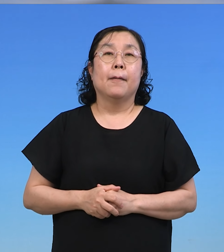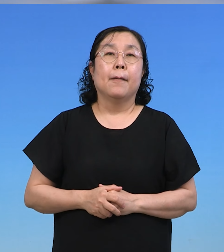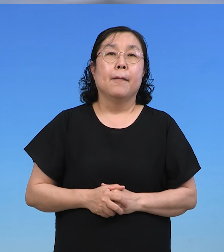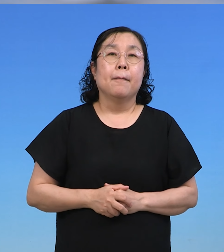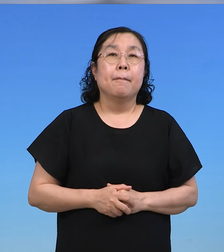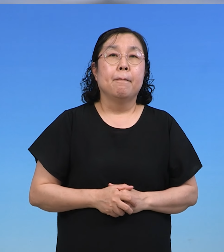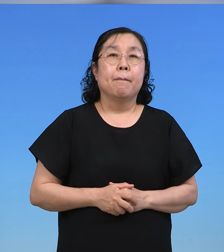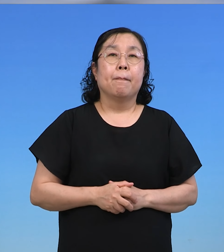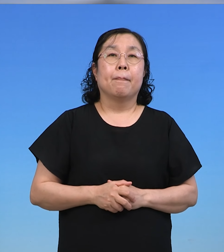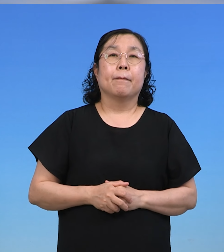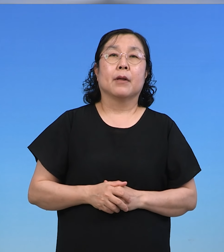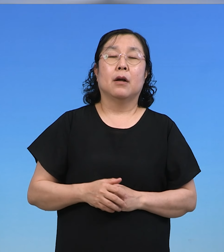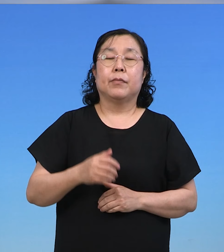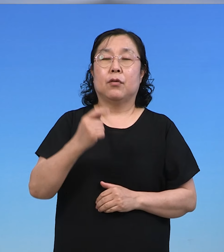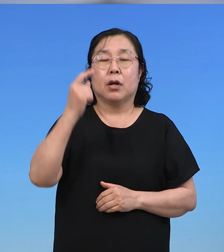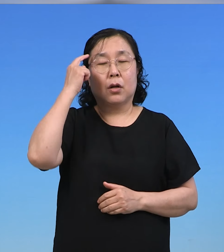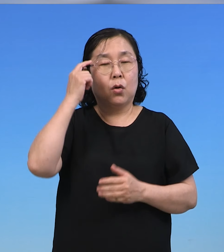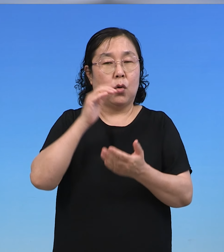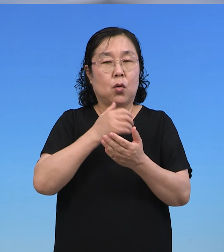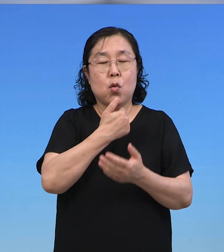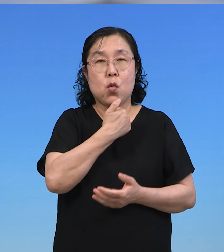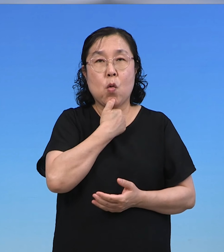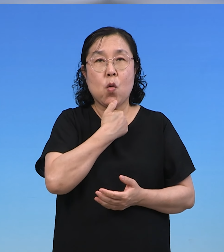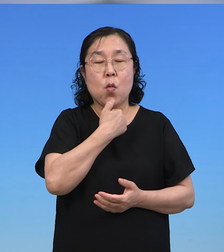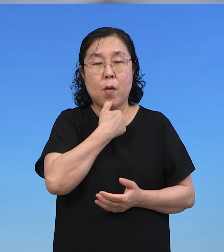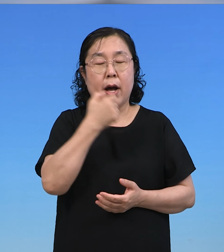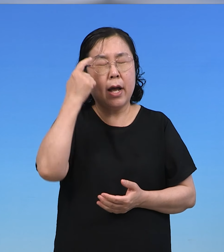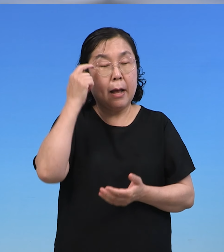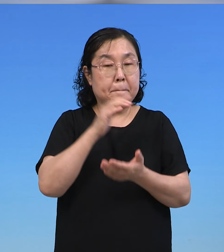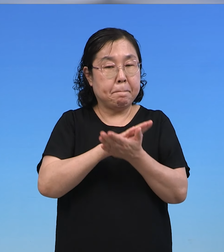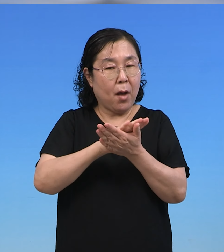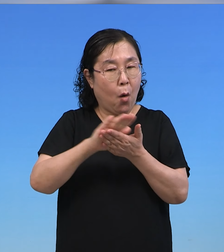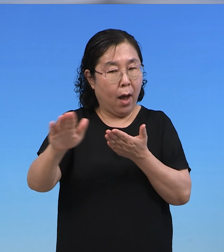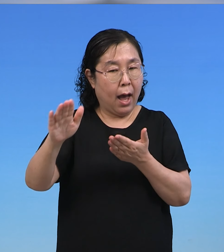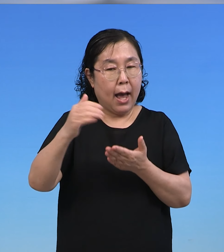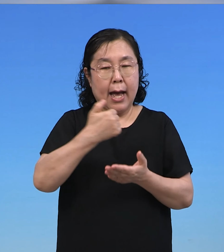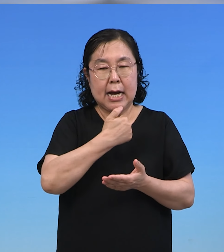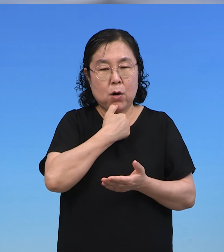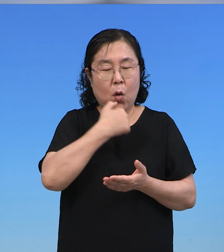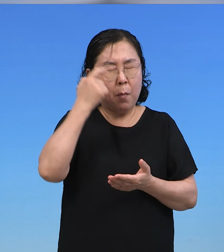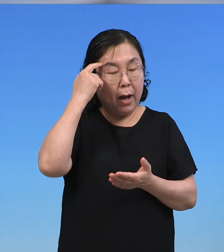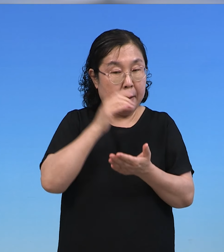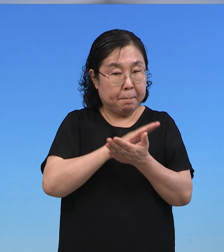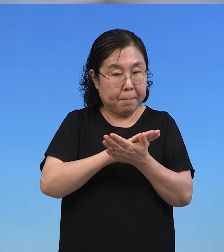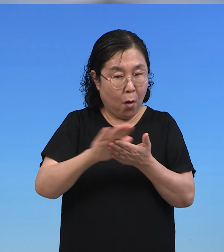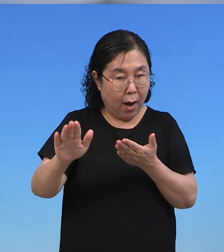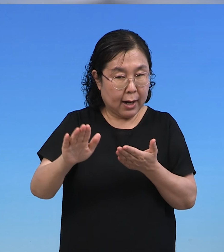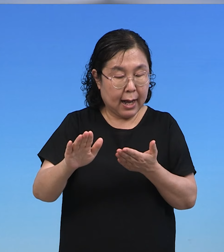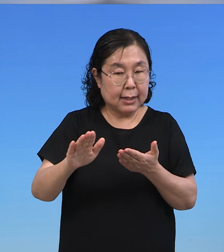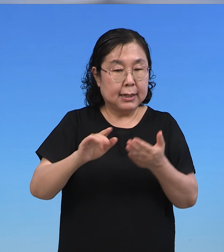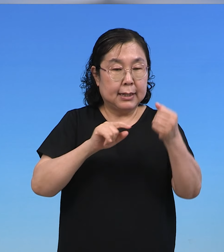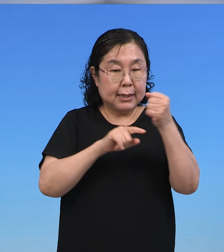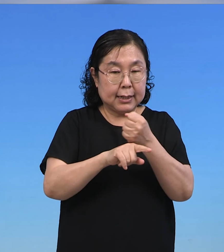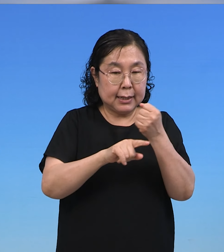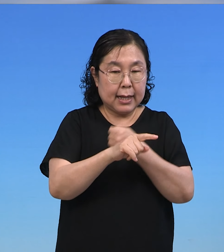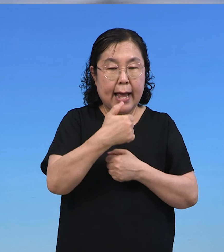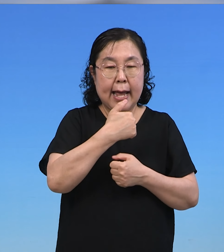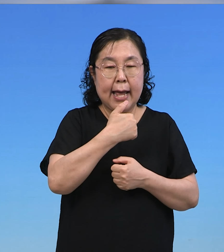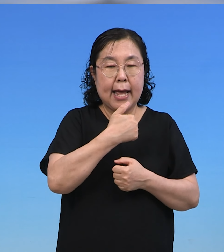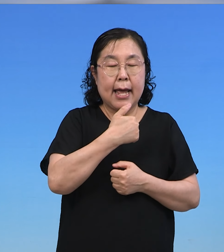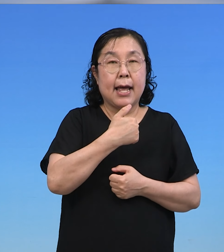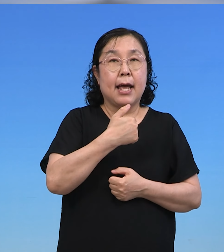우리말로 그 로마의 평화 이렇게 번역할 수 있는 그 라틴어로 팍스 로마나라는 단어가 있지 않습니까? 이